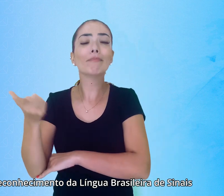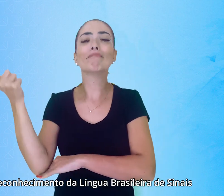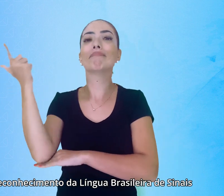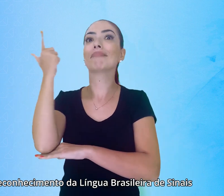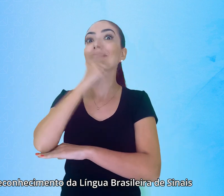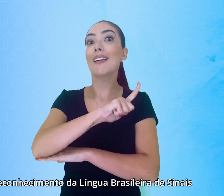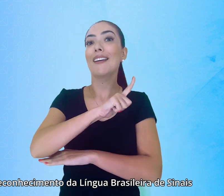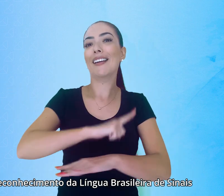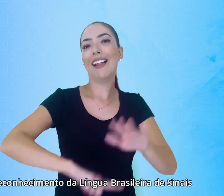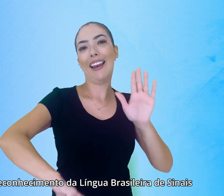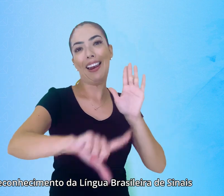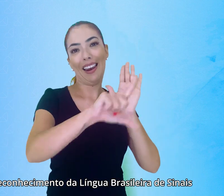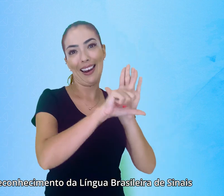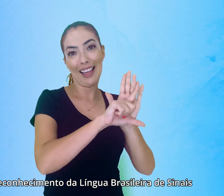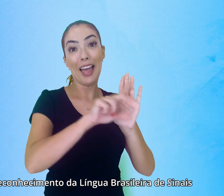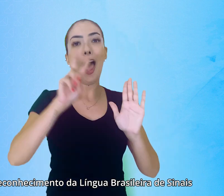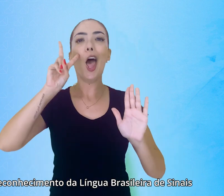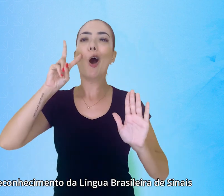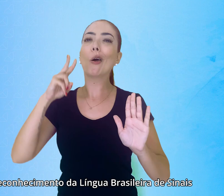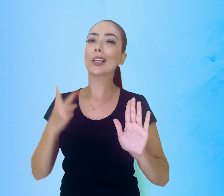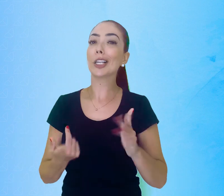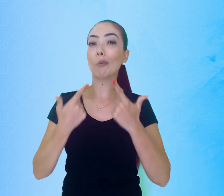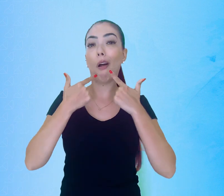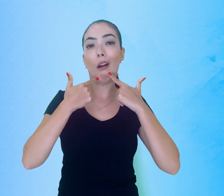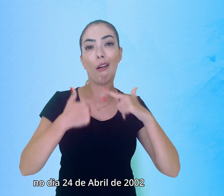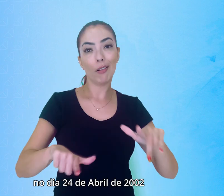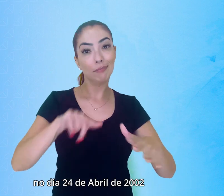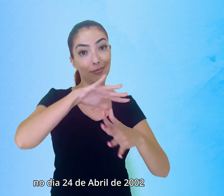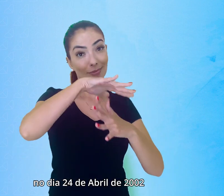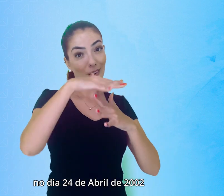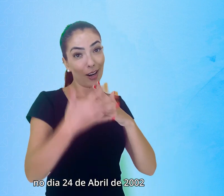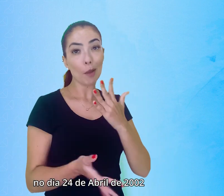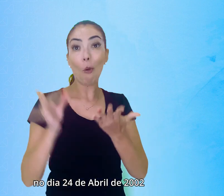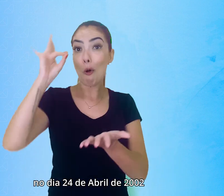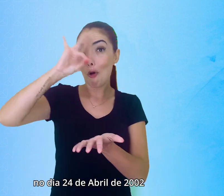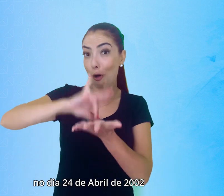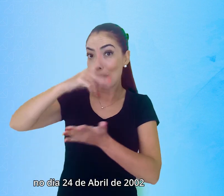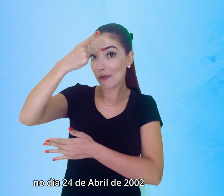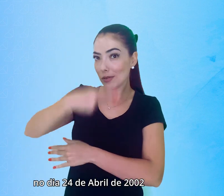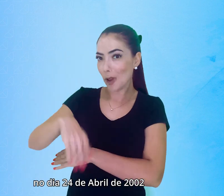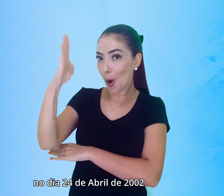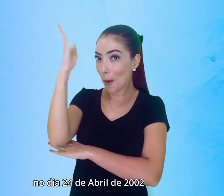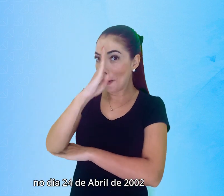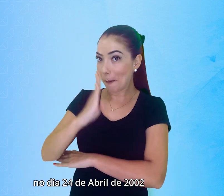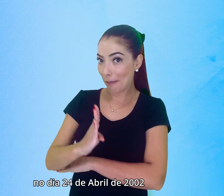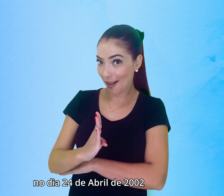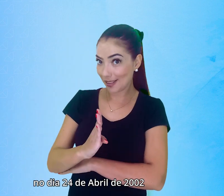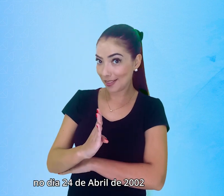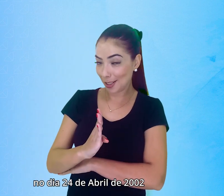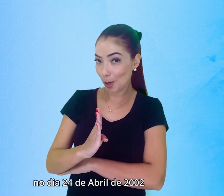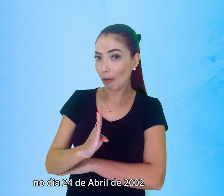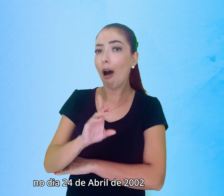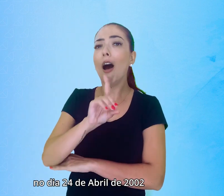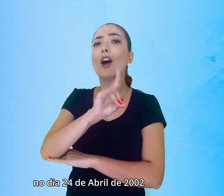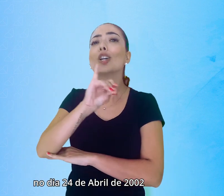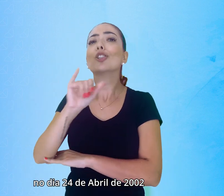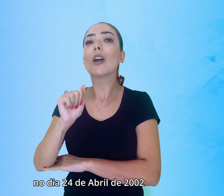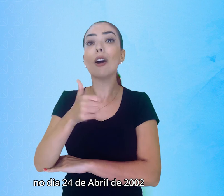da língua brasileira de sinais, no dia 24 de abril de 2002.